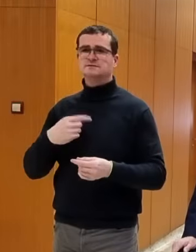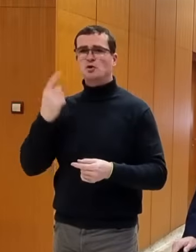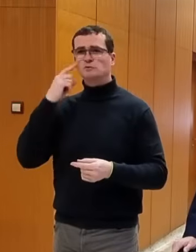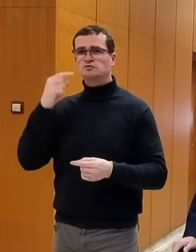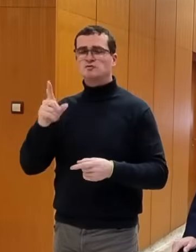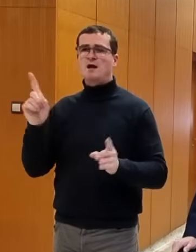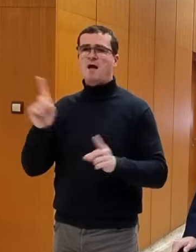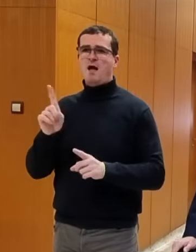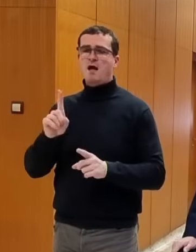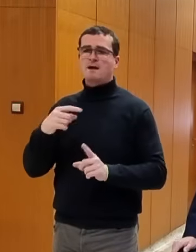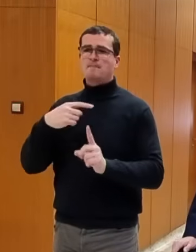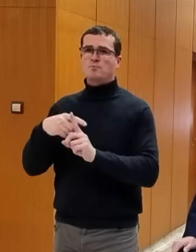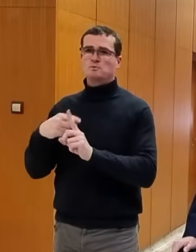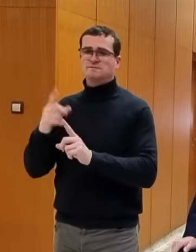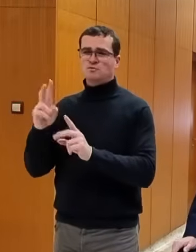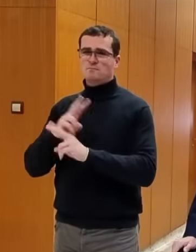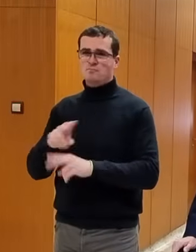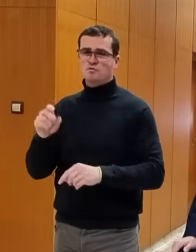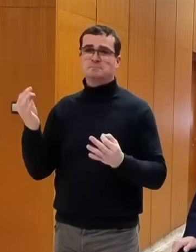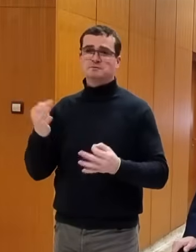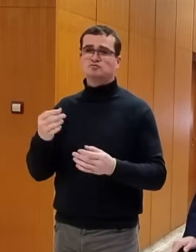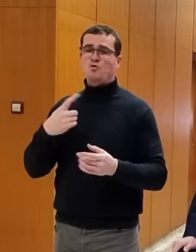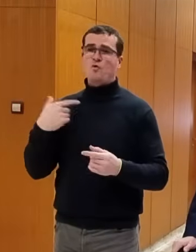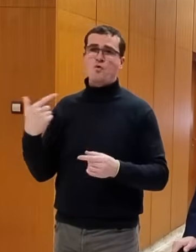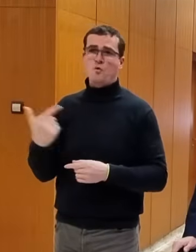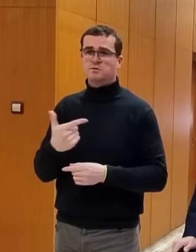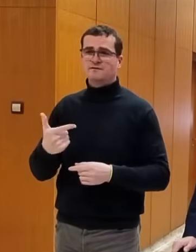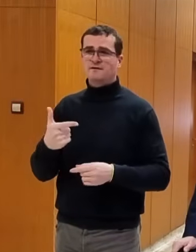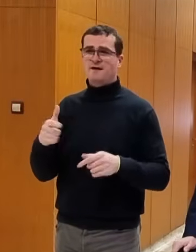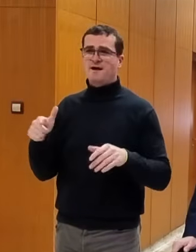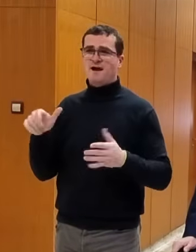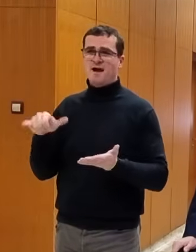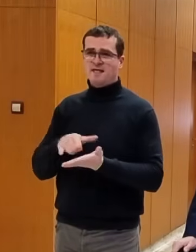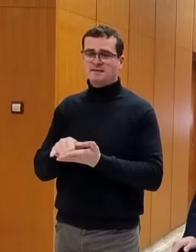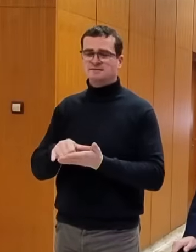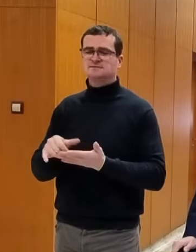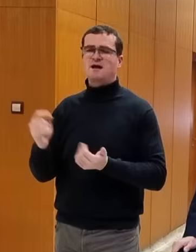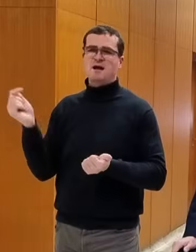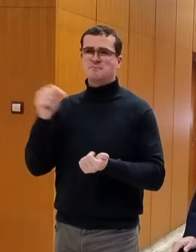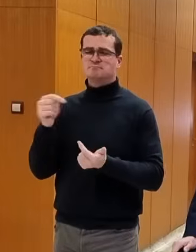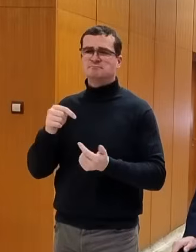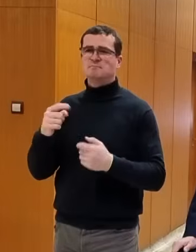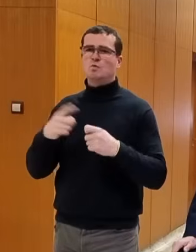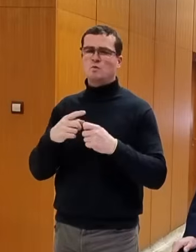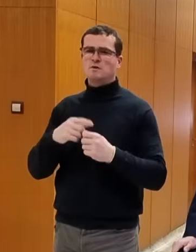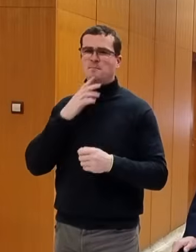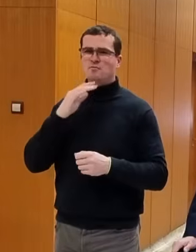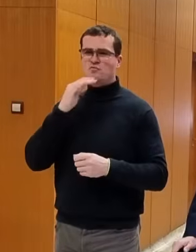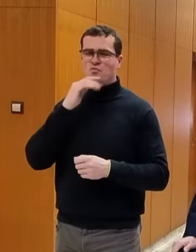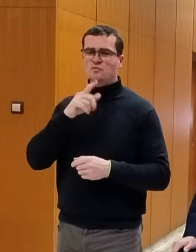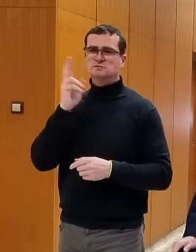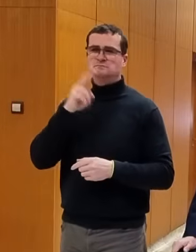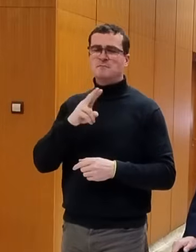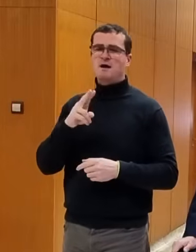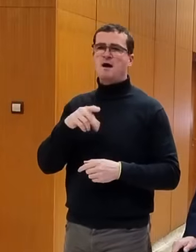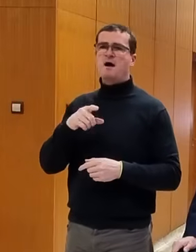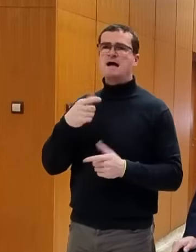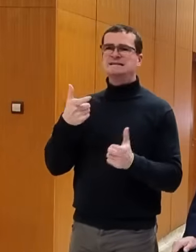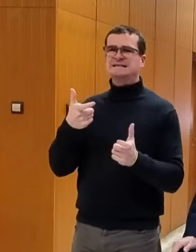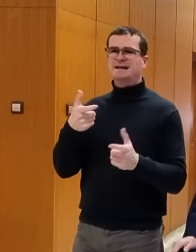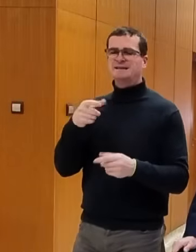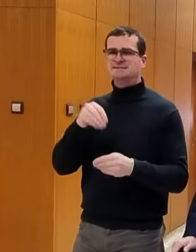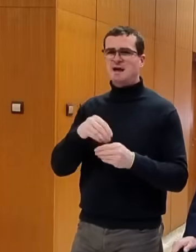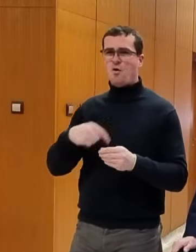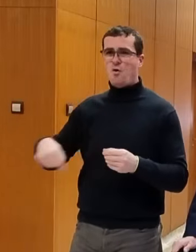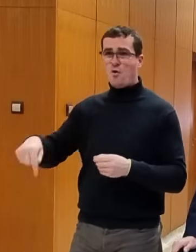zvažovať, aké prínosy to môže mať. Pretože obidva letiska budú naďalej vyťažené. Viete, že kuchyňa je vyťažená tým, že má leteckú strelnicu vo